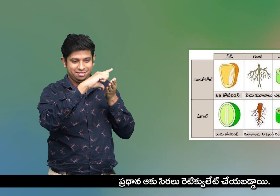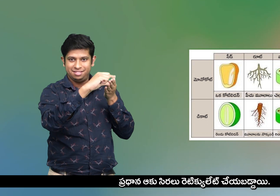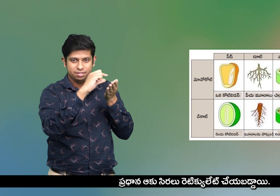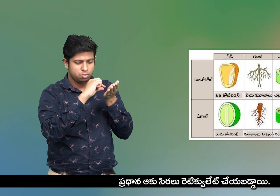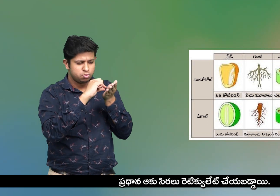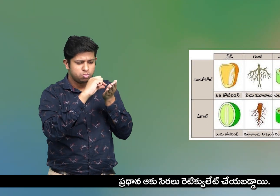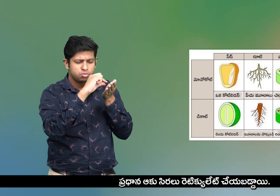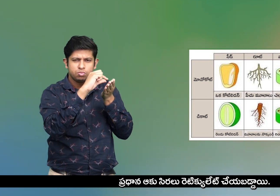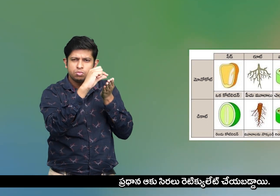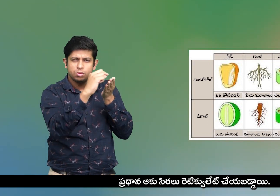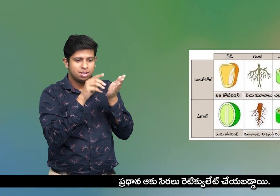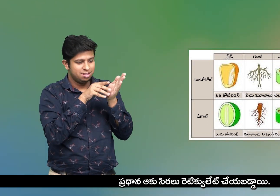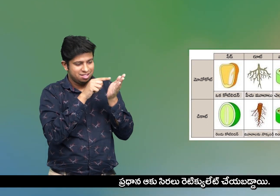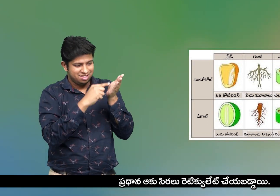రెటిక్యులేట్ చేయబడ్డాయి.